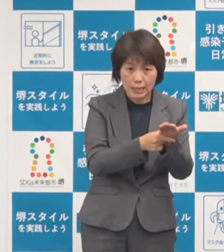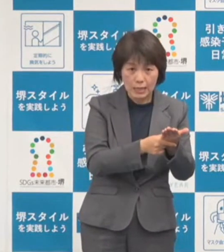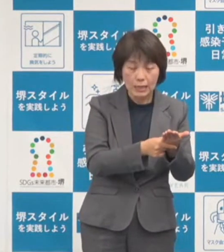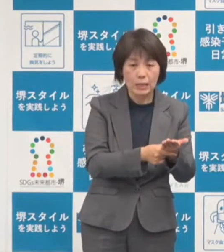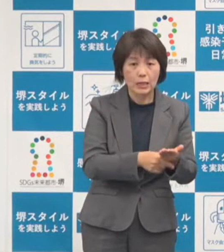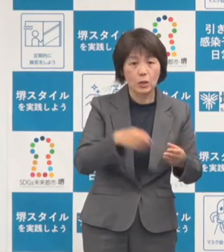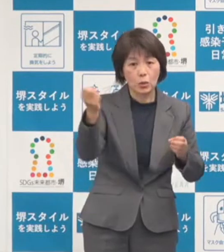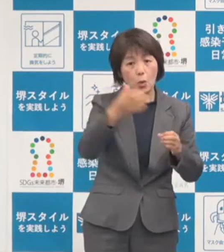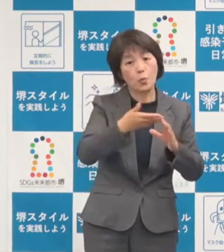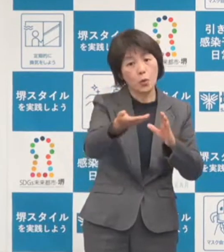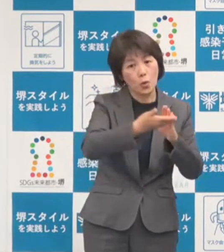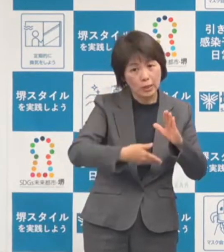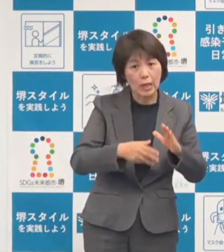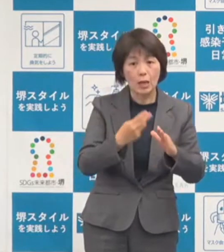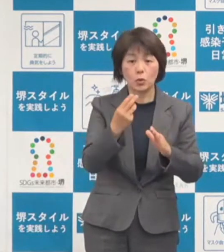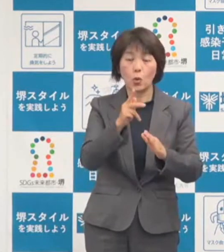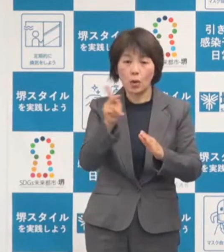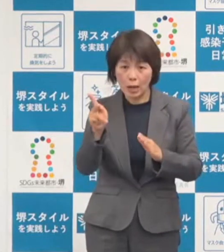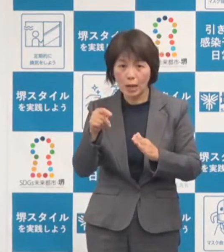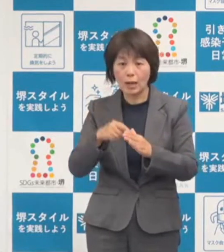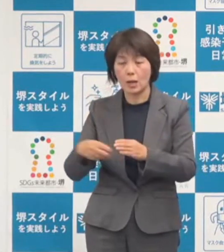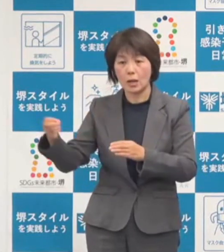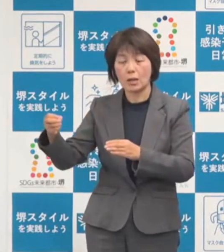北、泉ヶ丘駅を